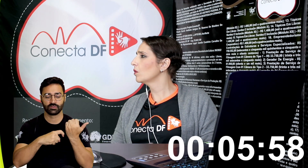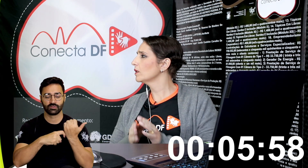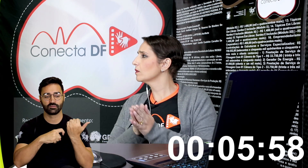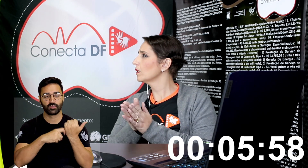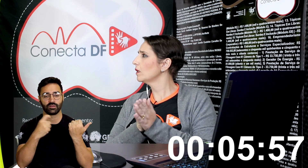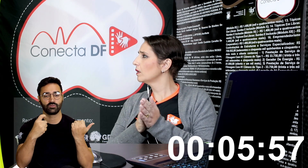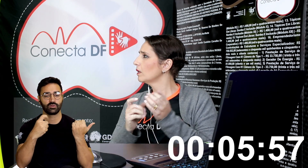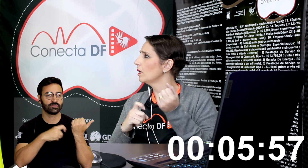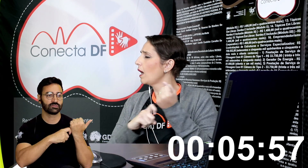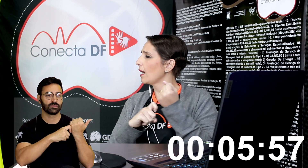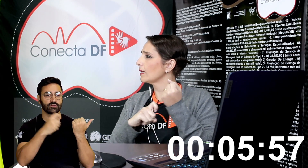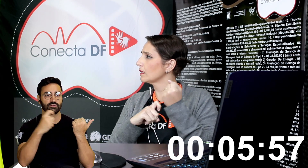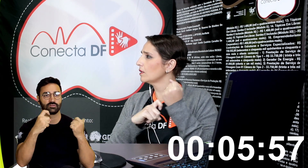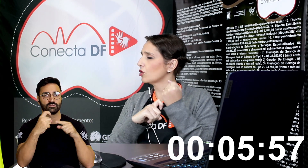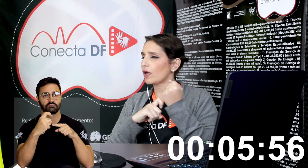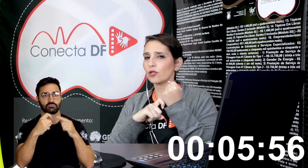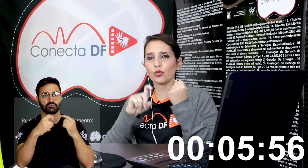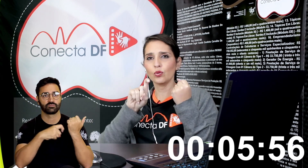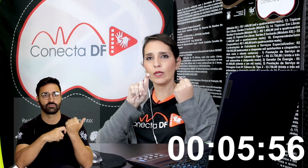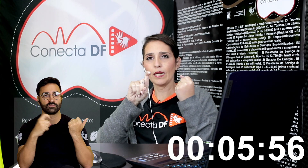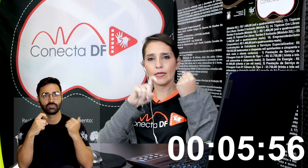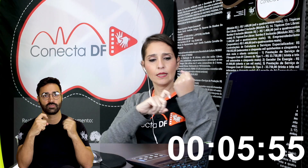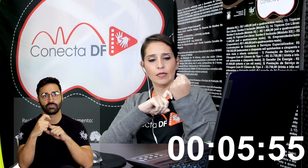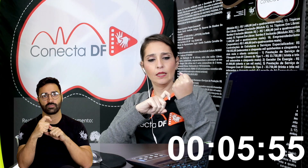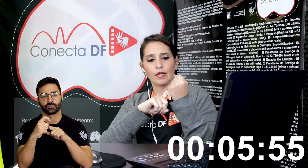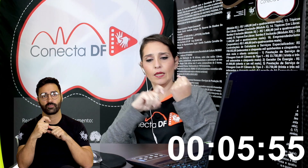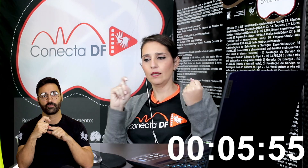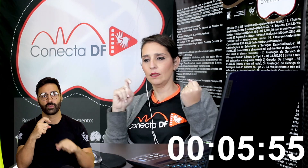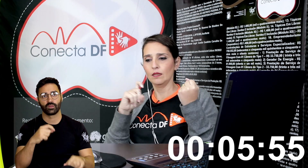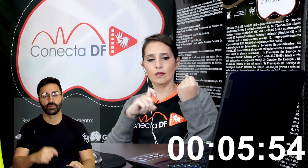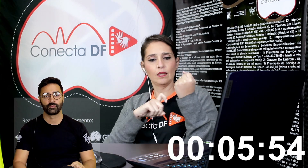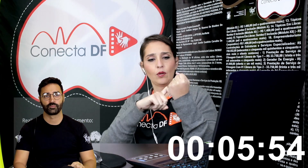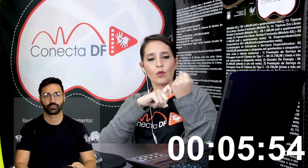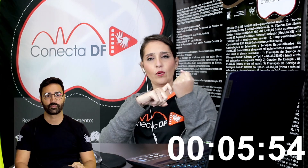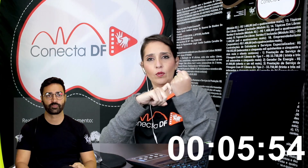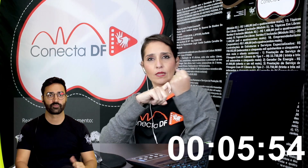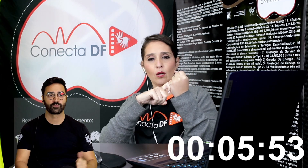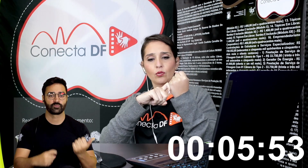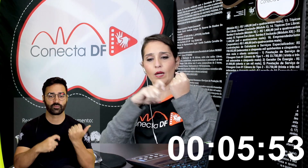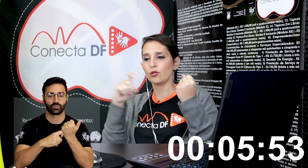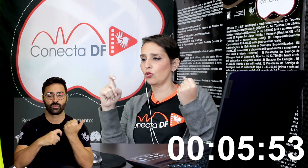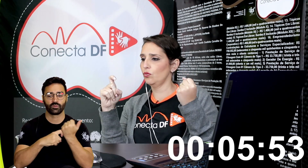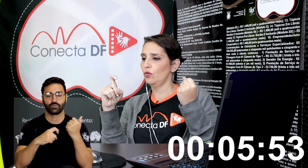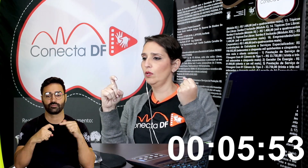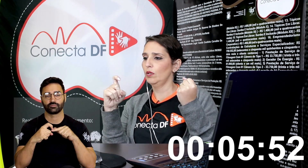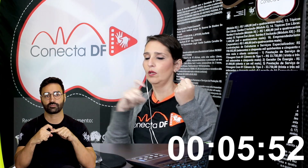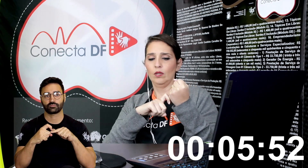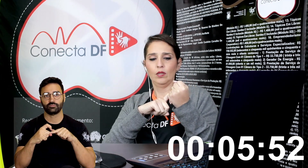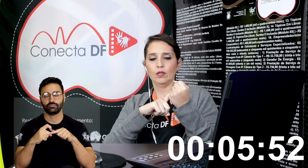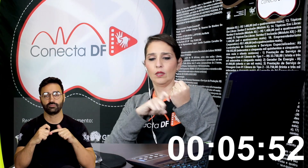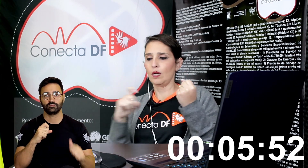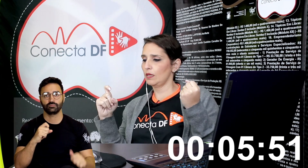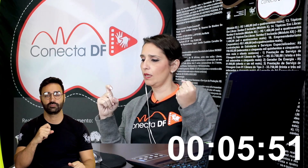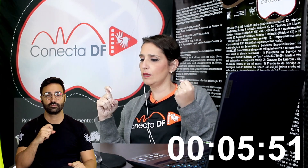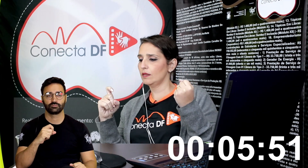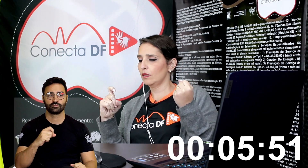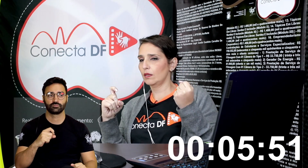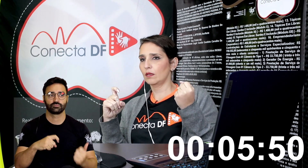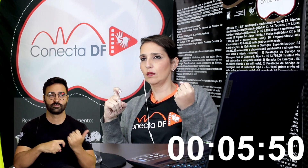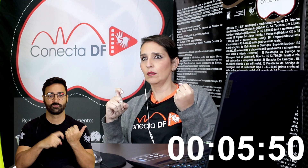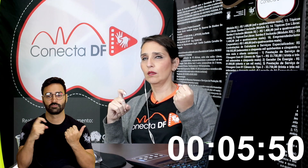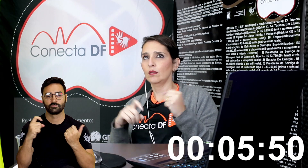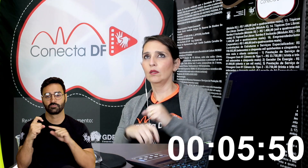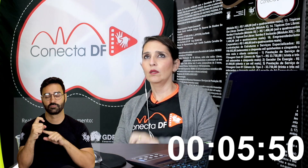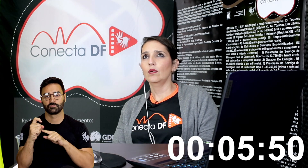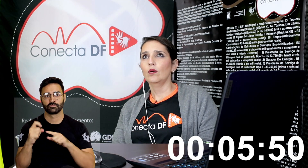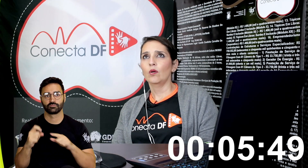Não, eu conheço. A castanha de caju tem essa aqui, né? Você tem o sinal do caju e traz a